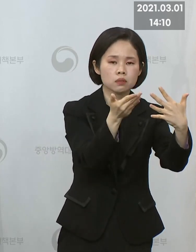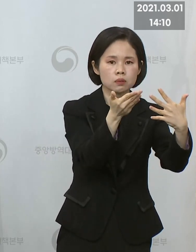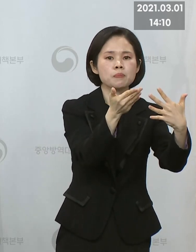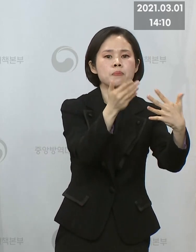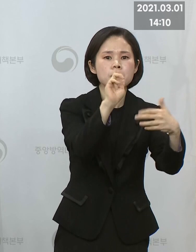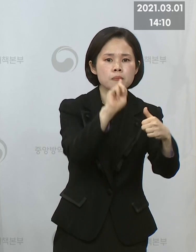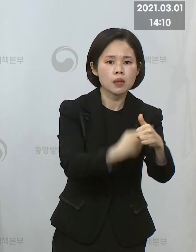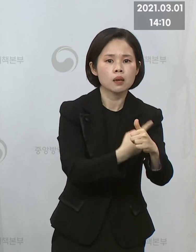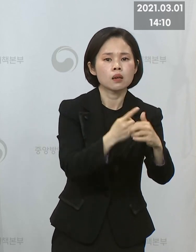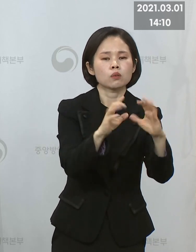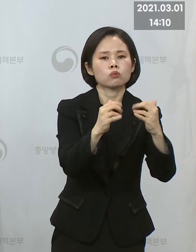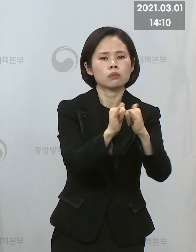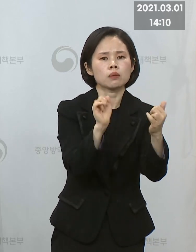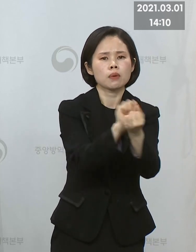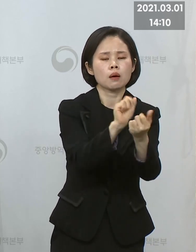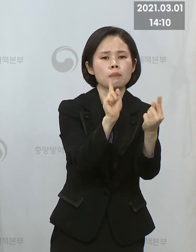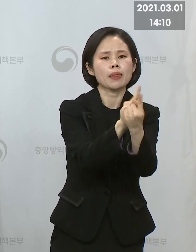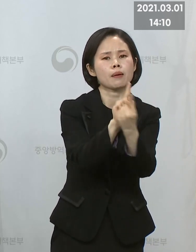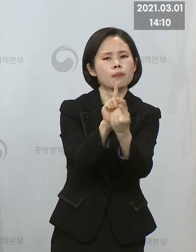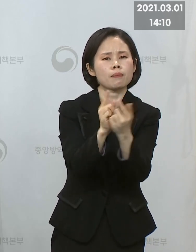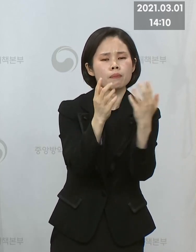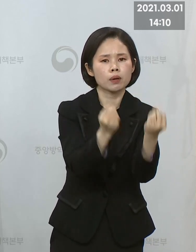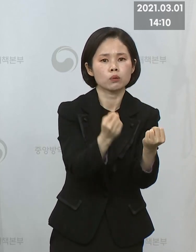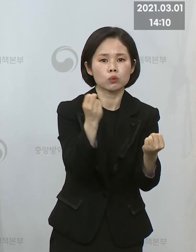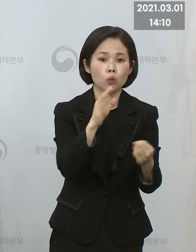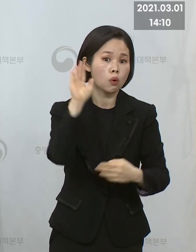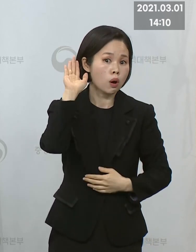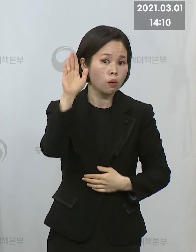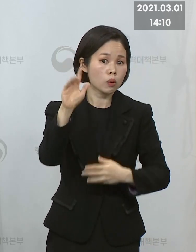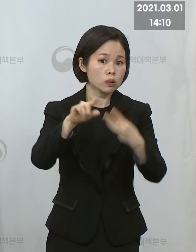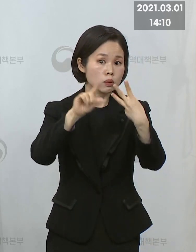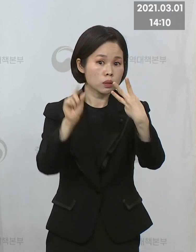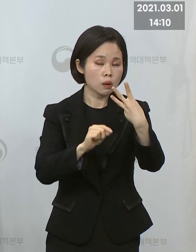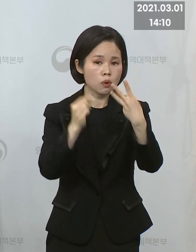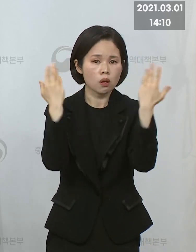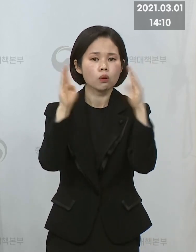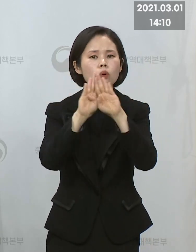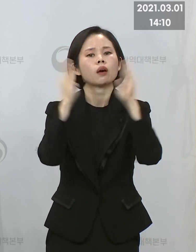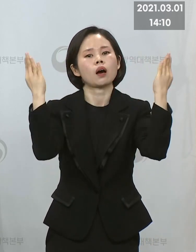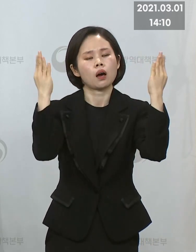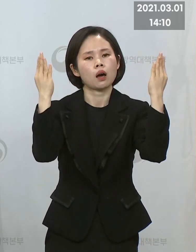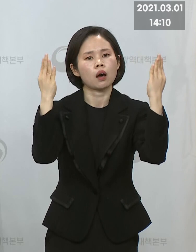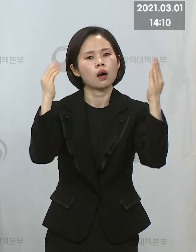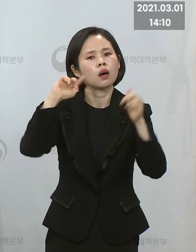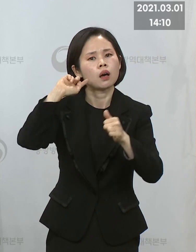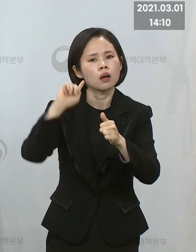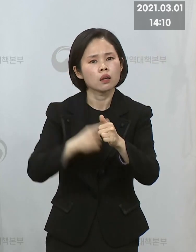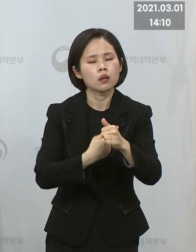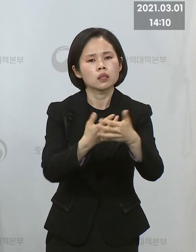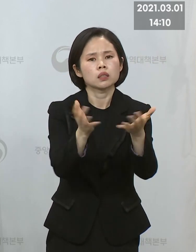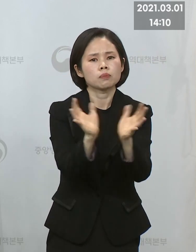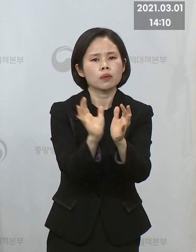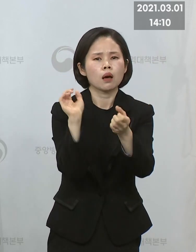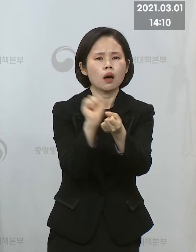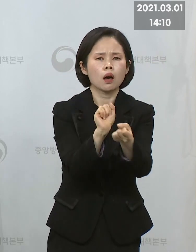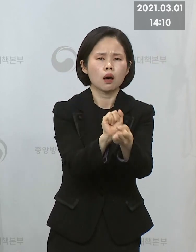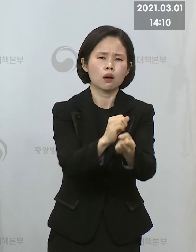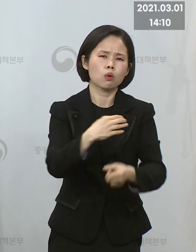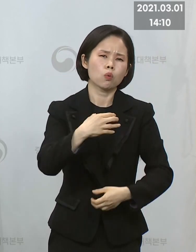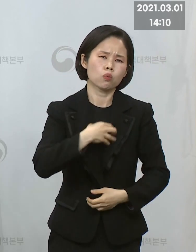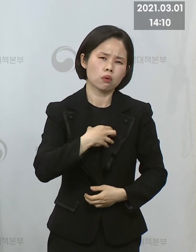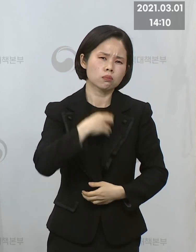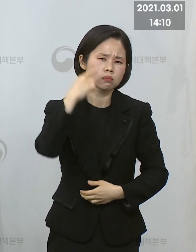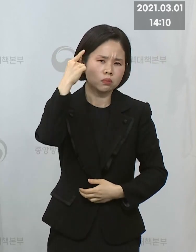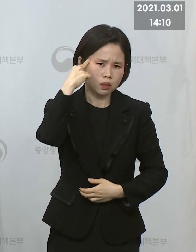접촉이 증가하고 있으며 3월 들어 새학기 등교 등으로 집단 감염이 확산될 그런 위험 요인이 있다고